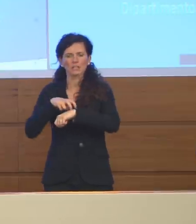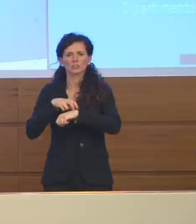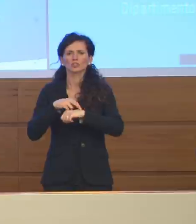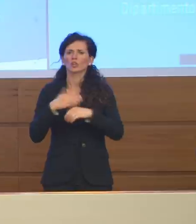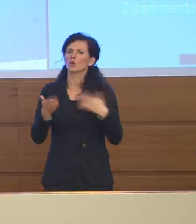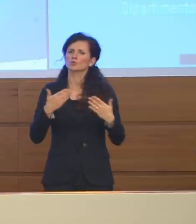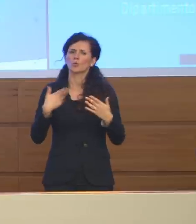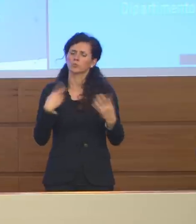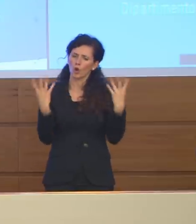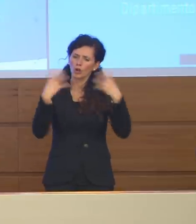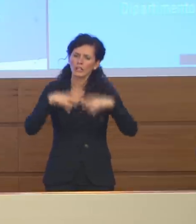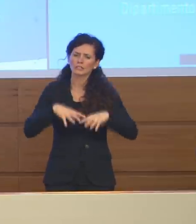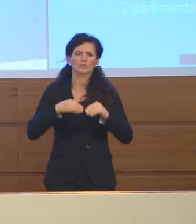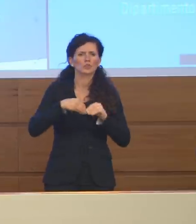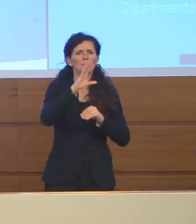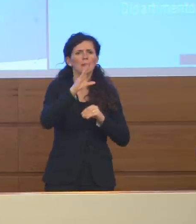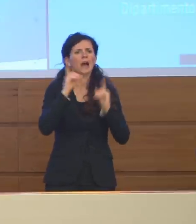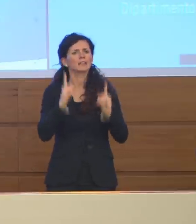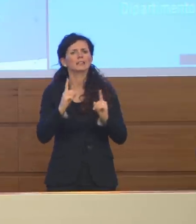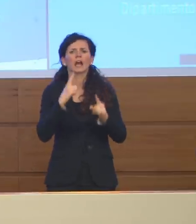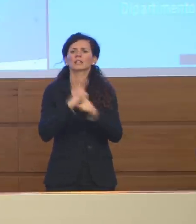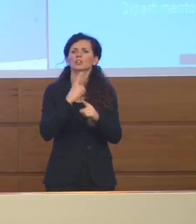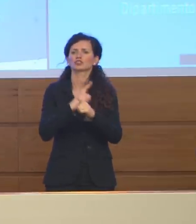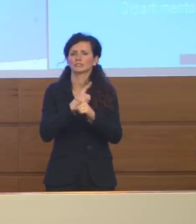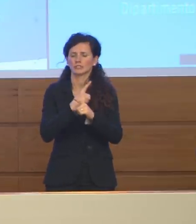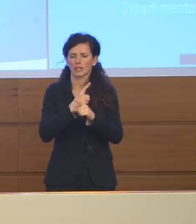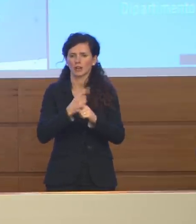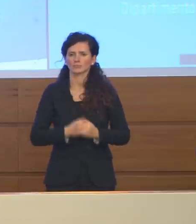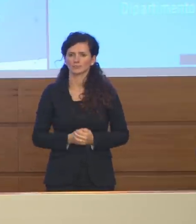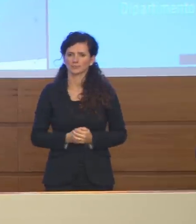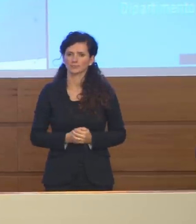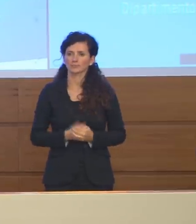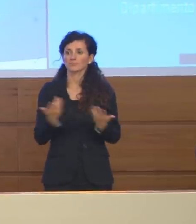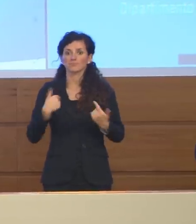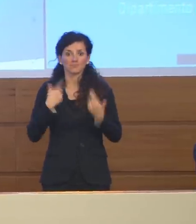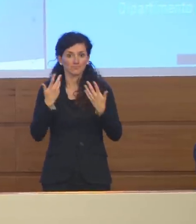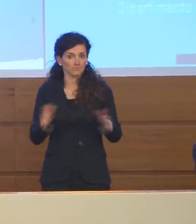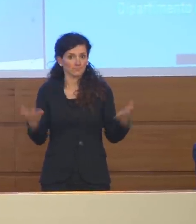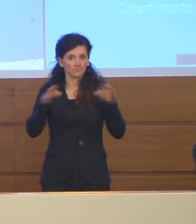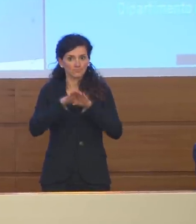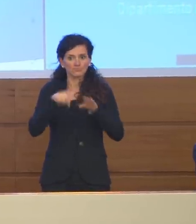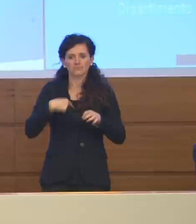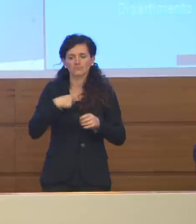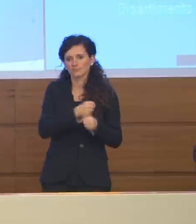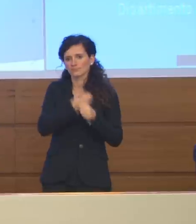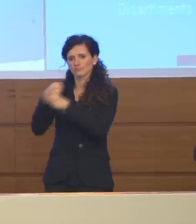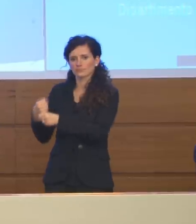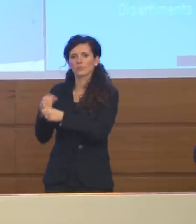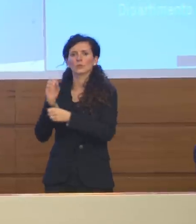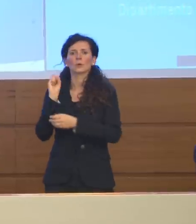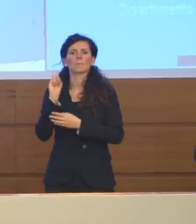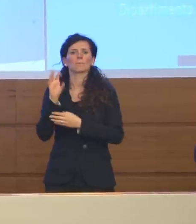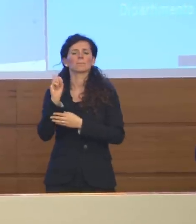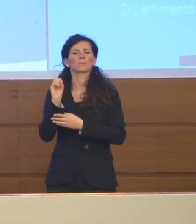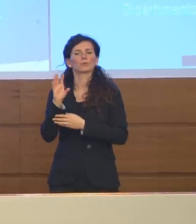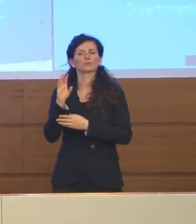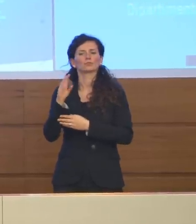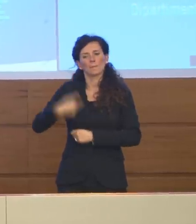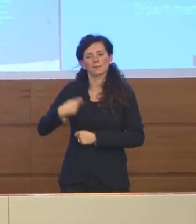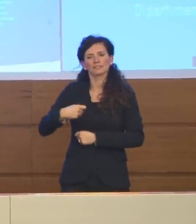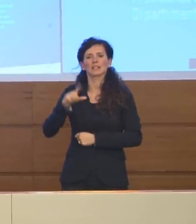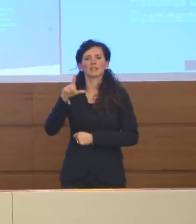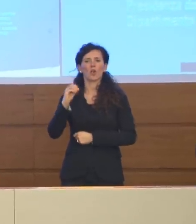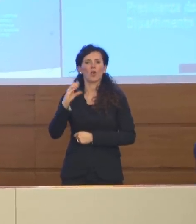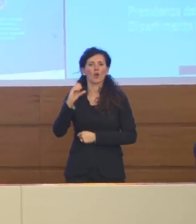sarà bisogno del supporto di questo personale io mi fermo qui lascio la parola al presidente